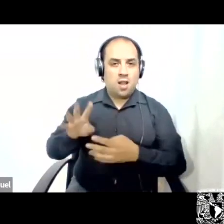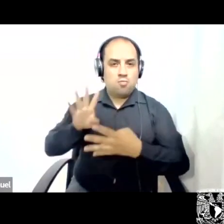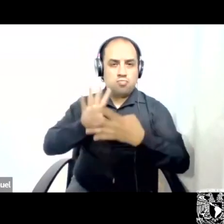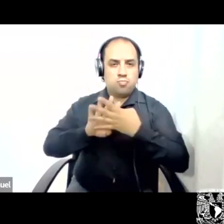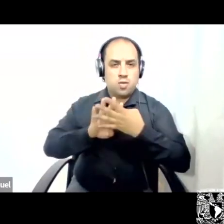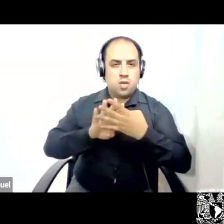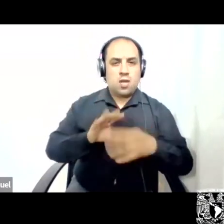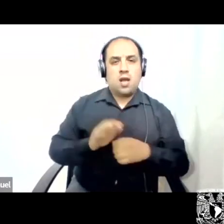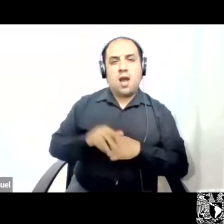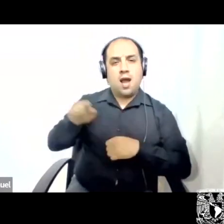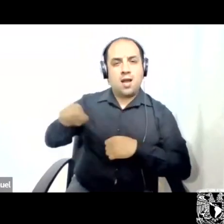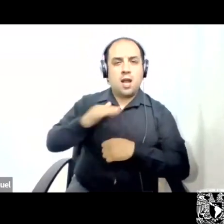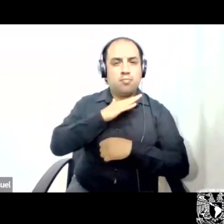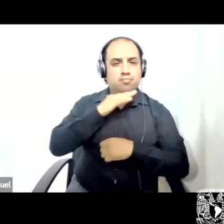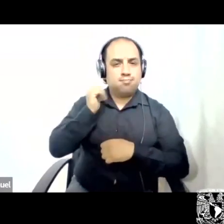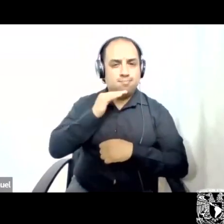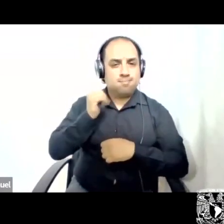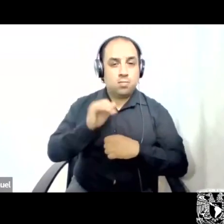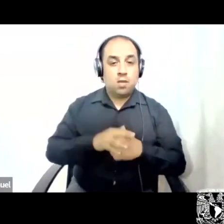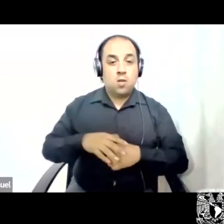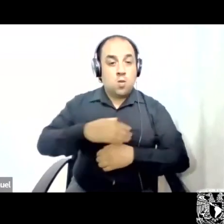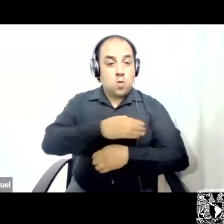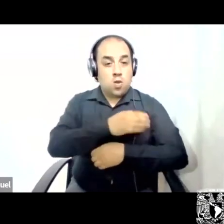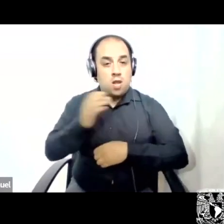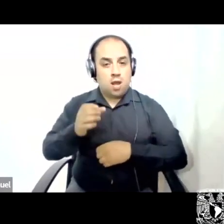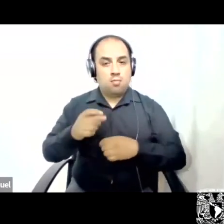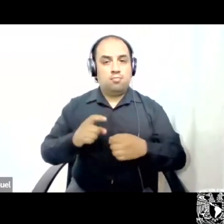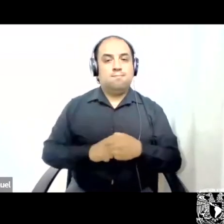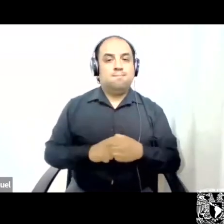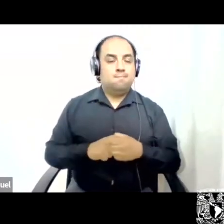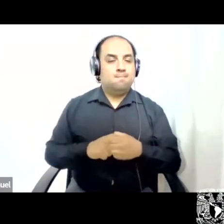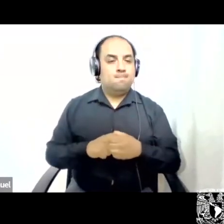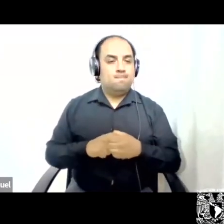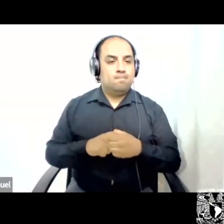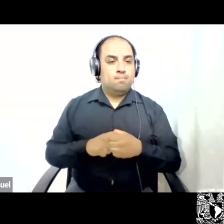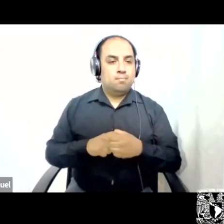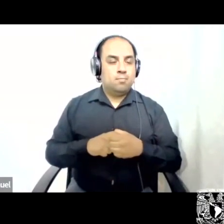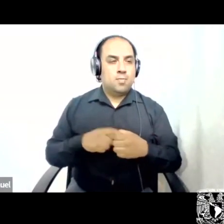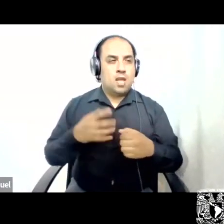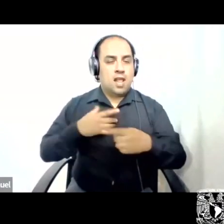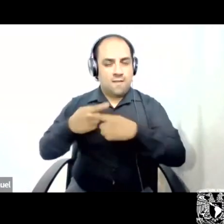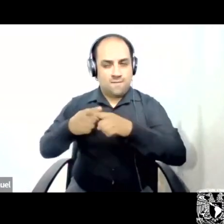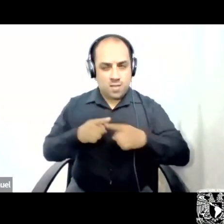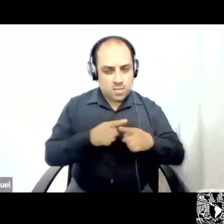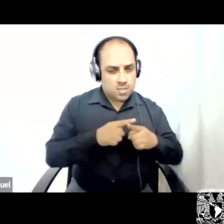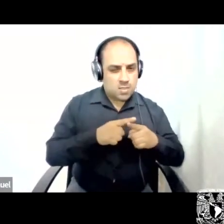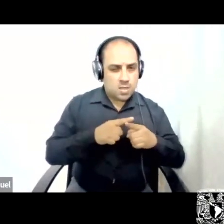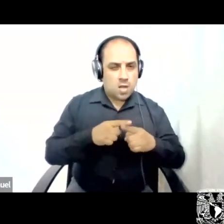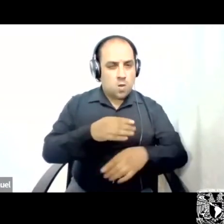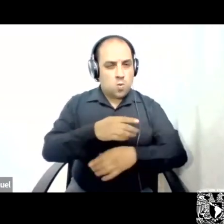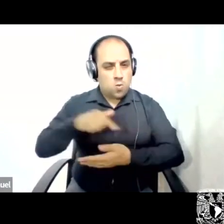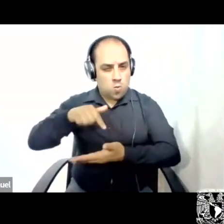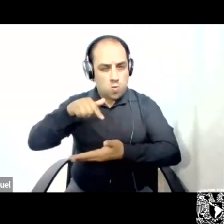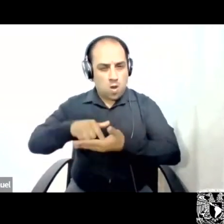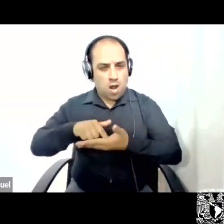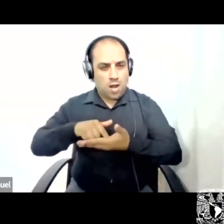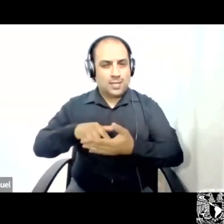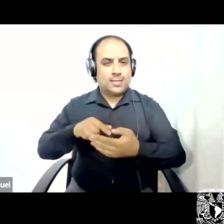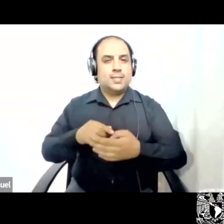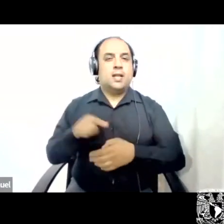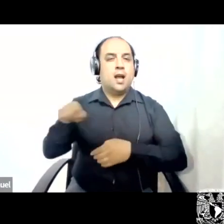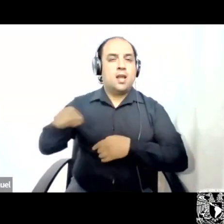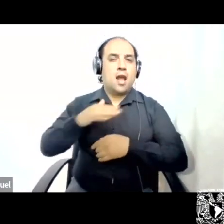Los campos de exterminio se diferenciaban con el resto de campos de concentración, pues ya que eran los que llevaban a